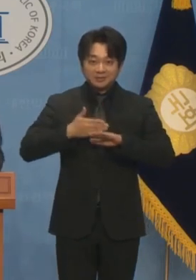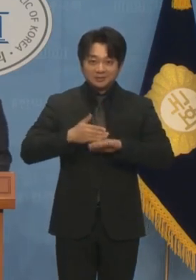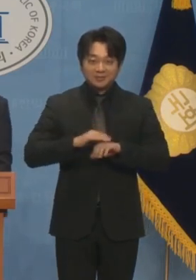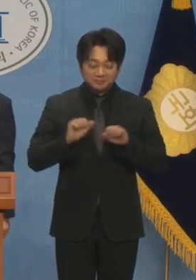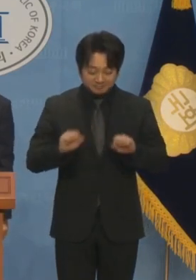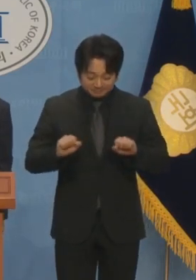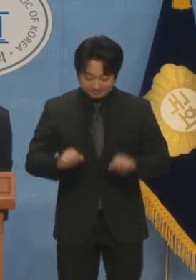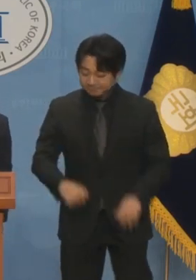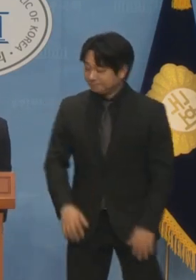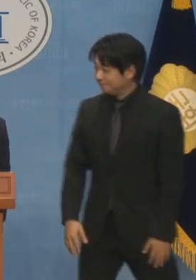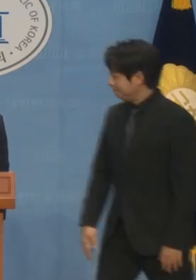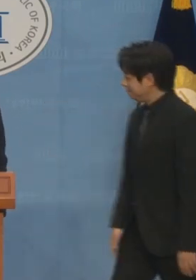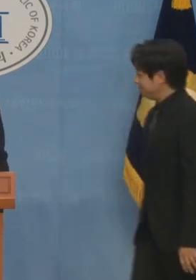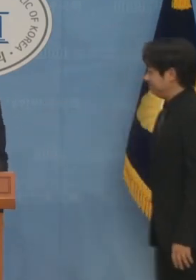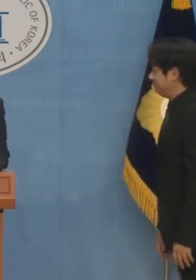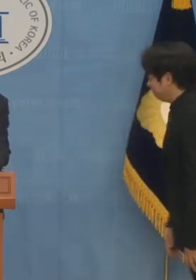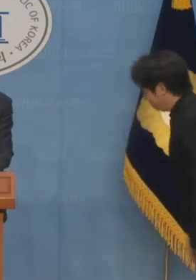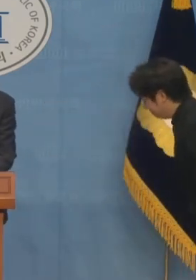고맙습니다.